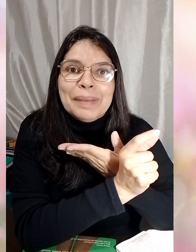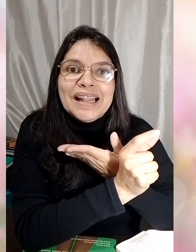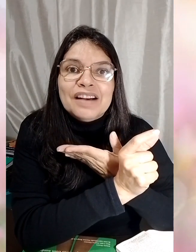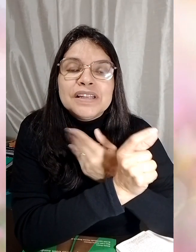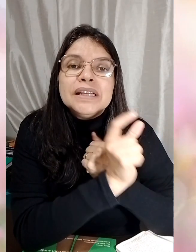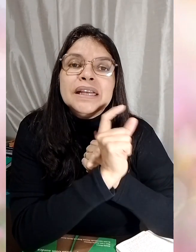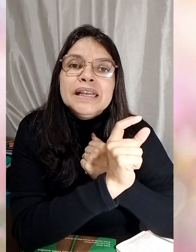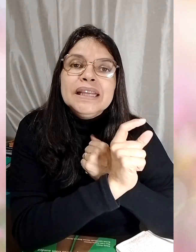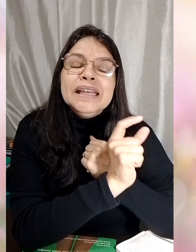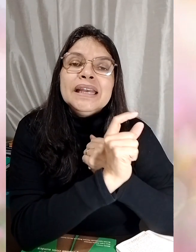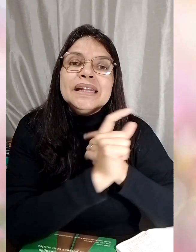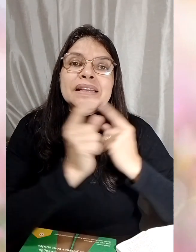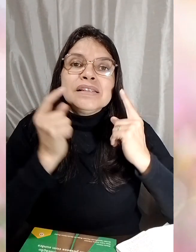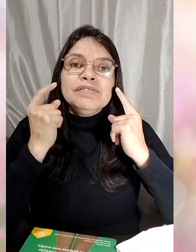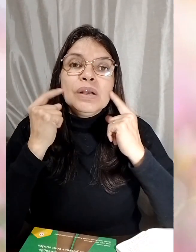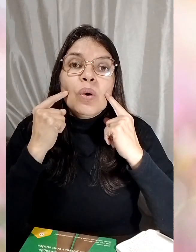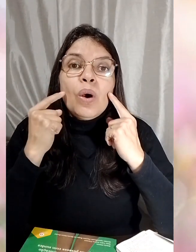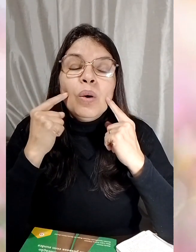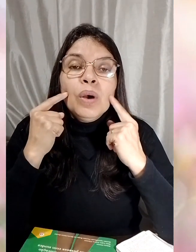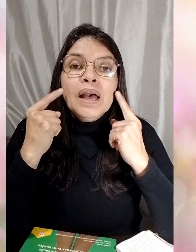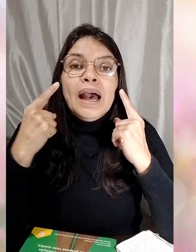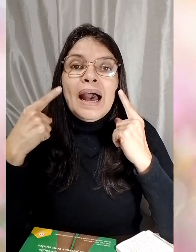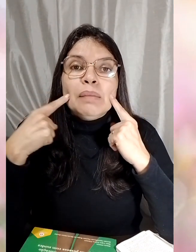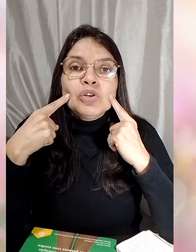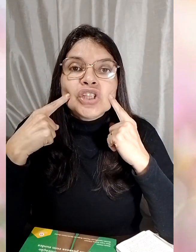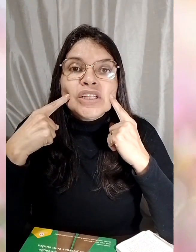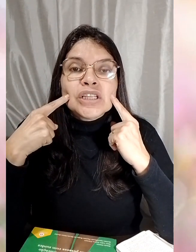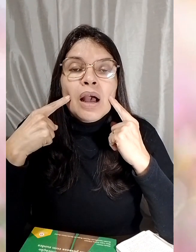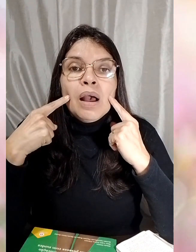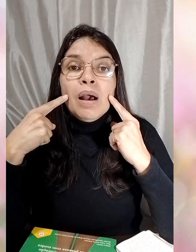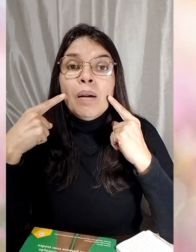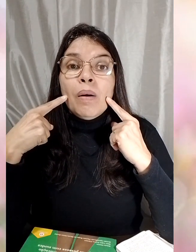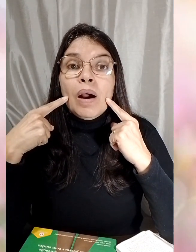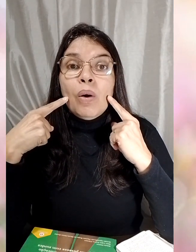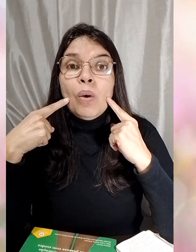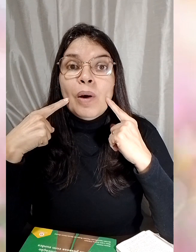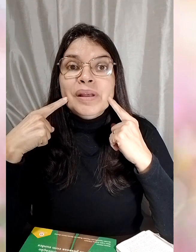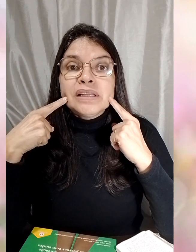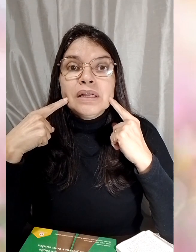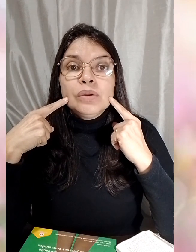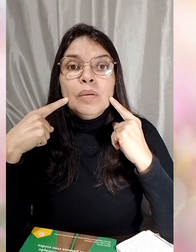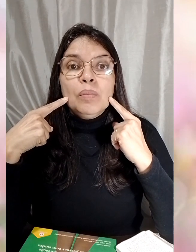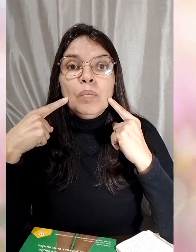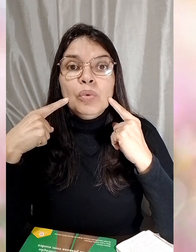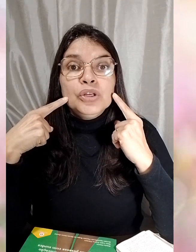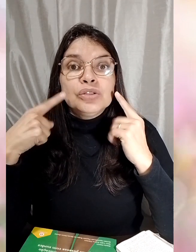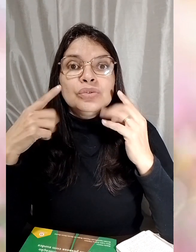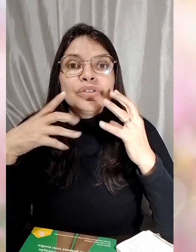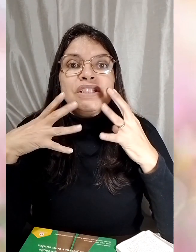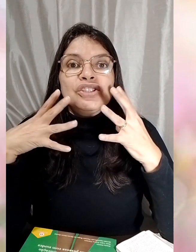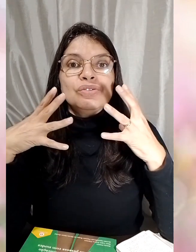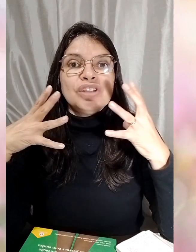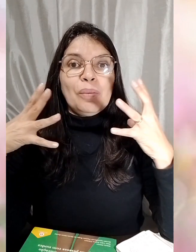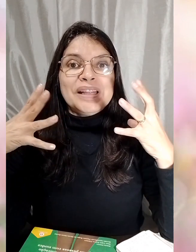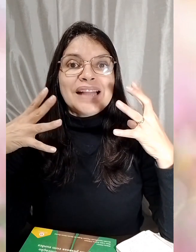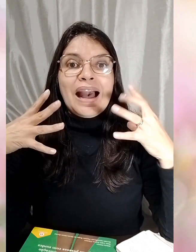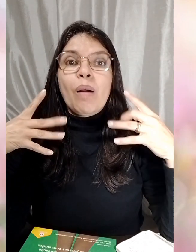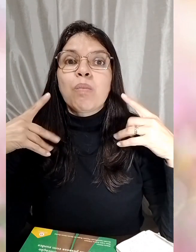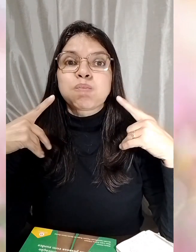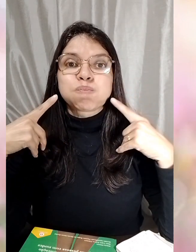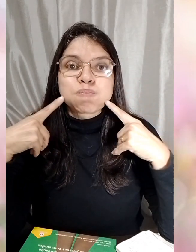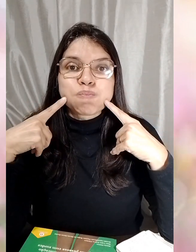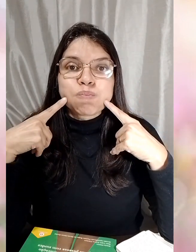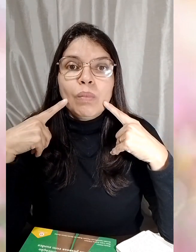daquela palavra e intensifico com a bochecha. Ou aumentando, muito no sentido de